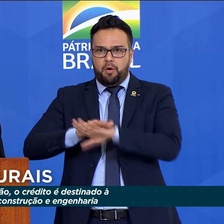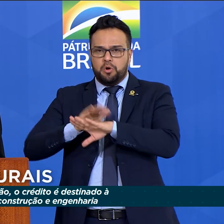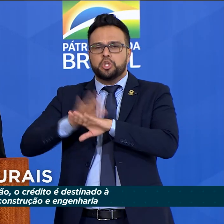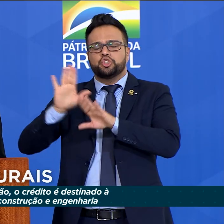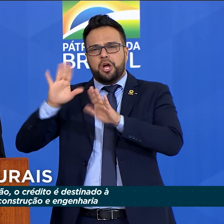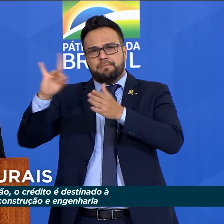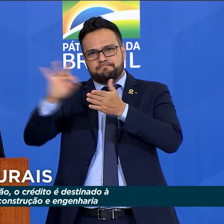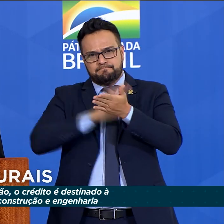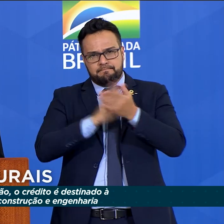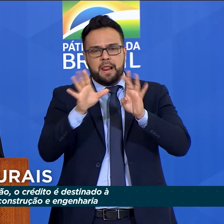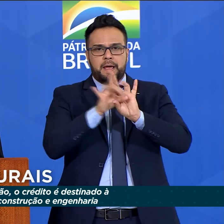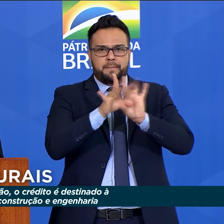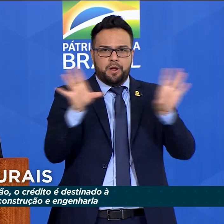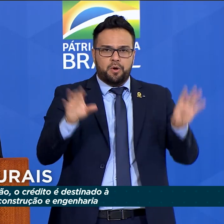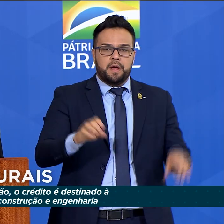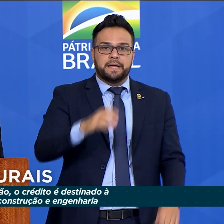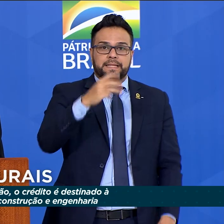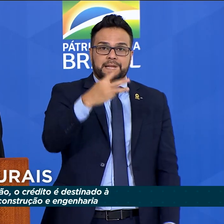linha de crédito,